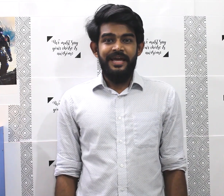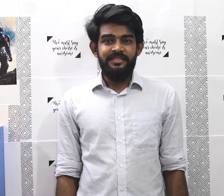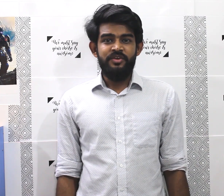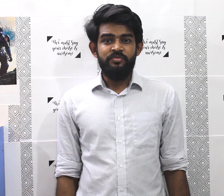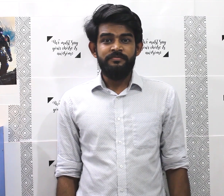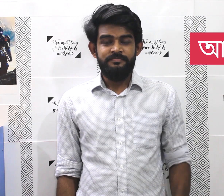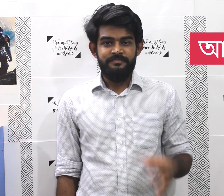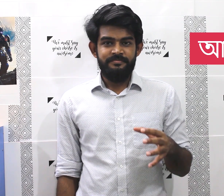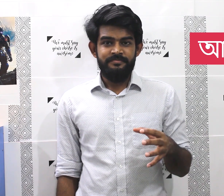আত্মীয়,